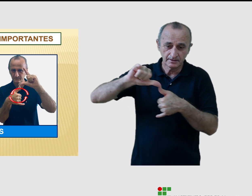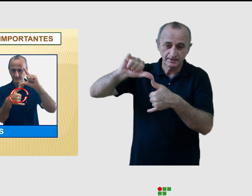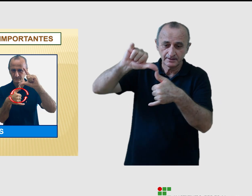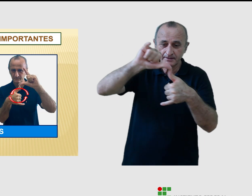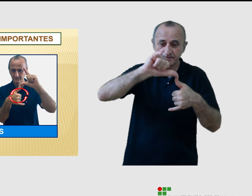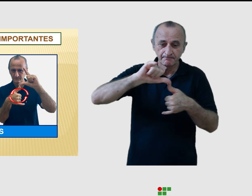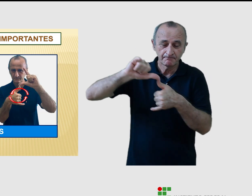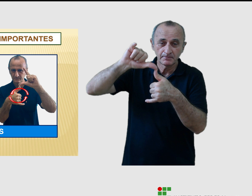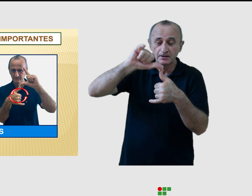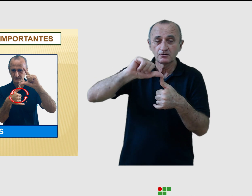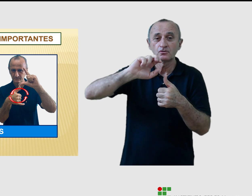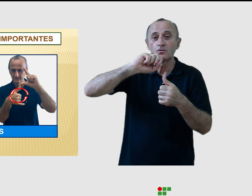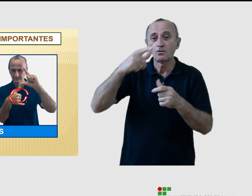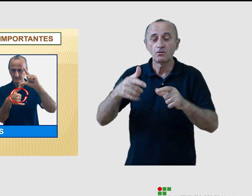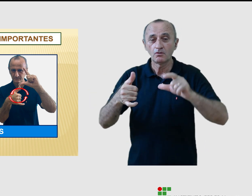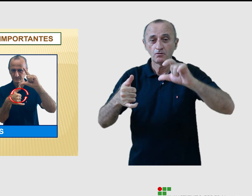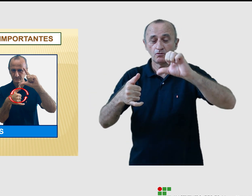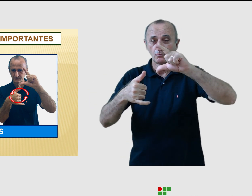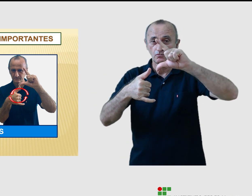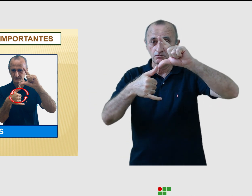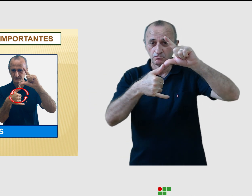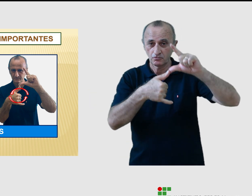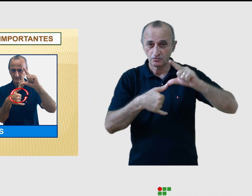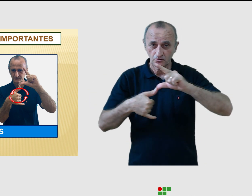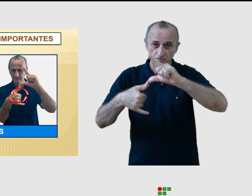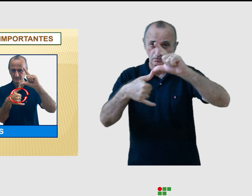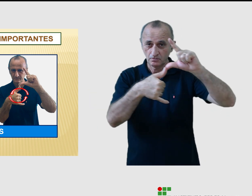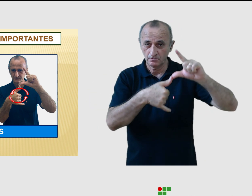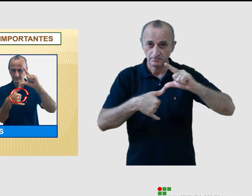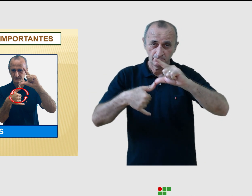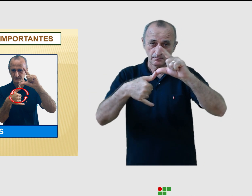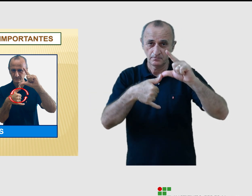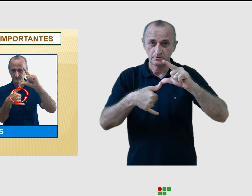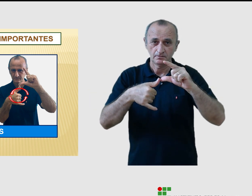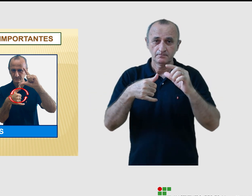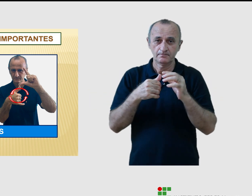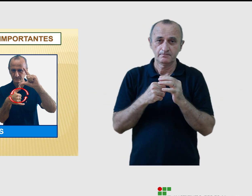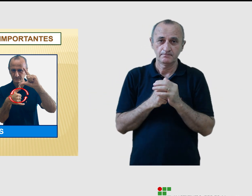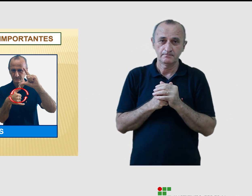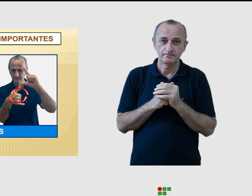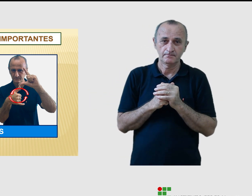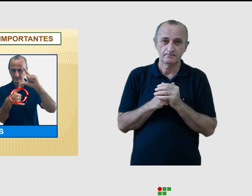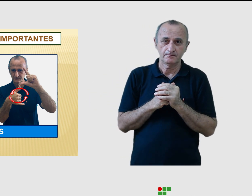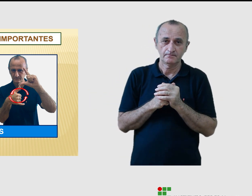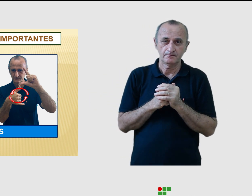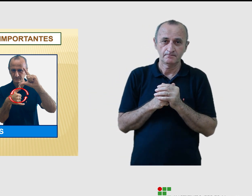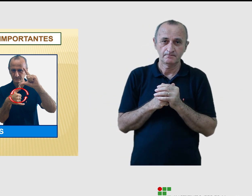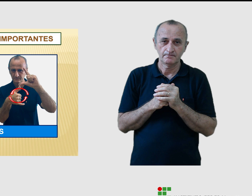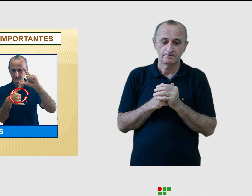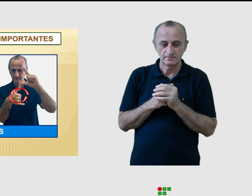Sinal lipídios ou lipídios.